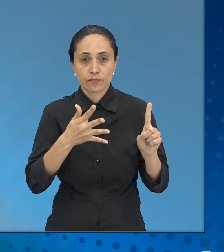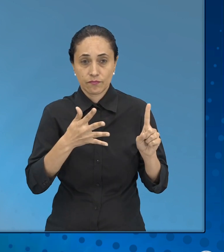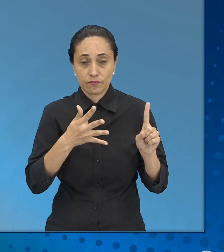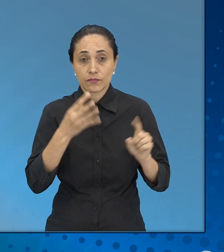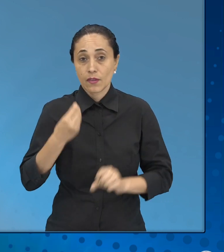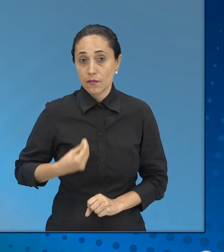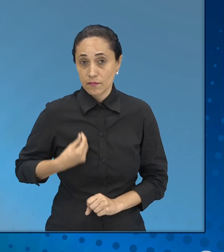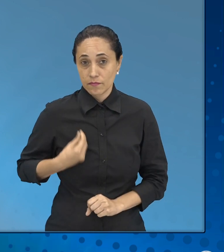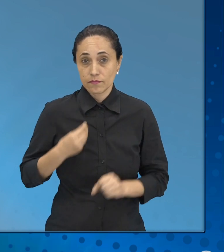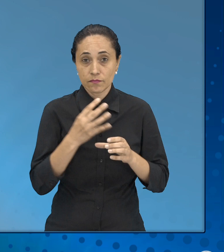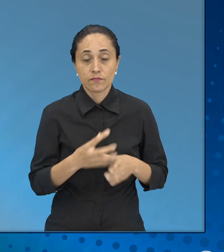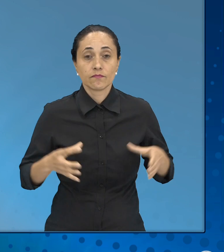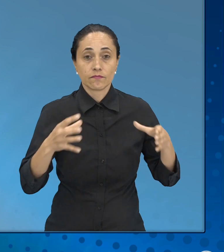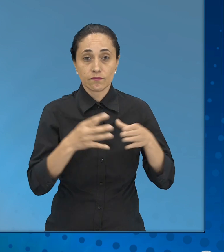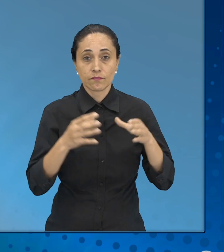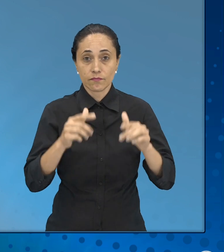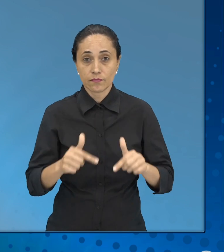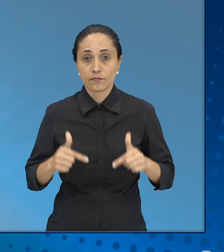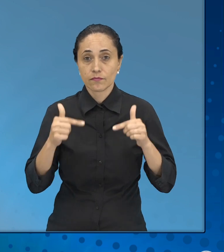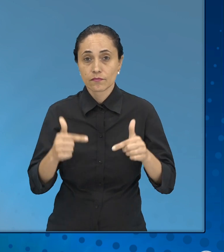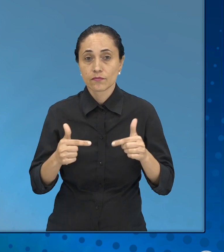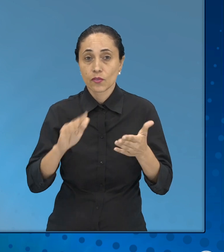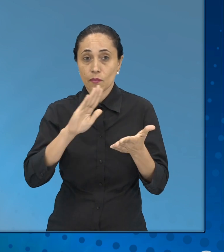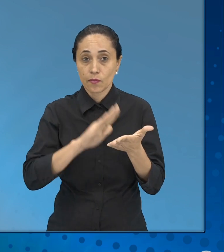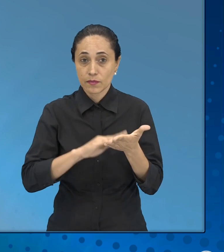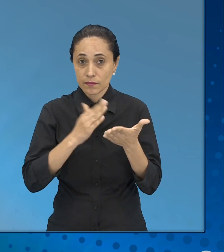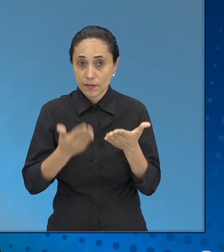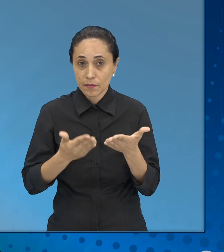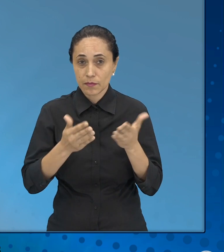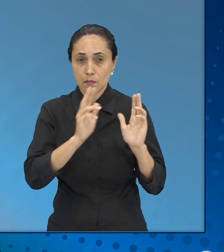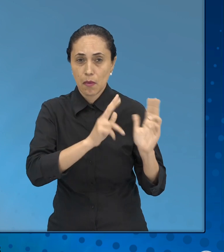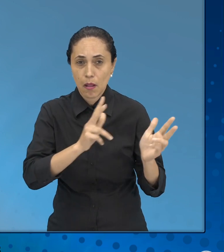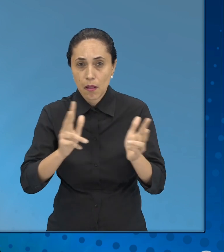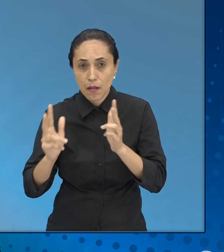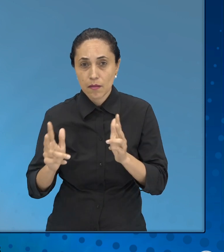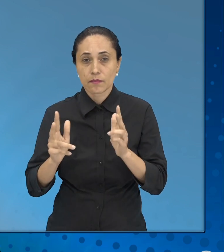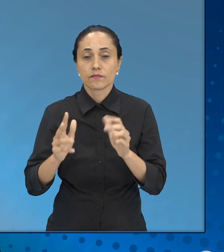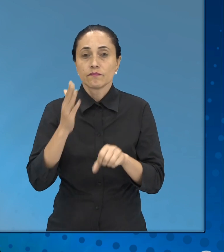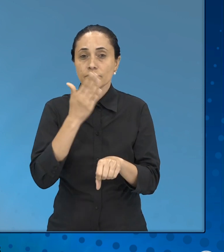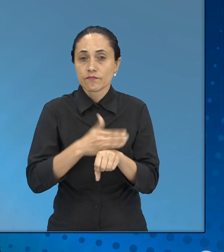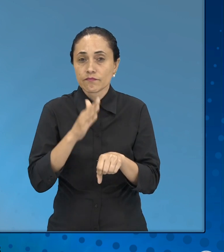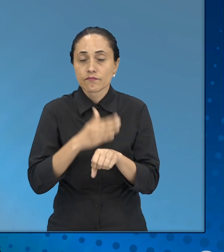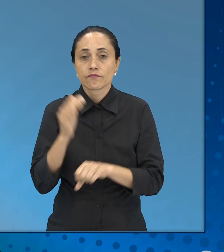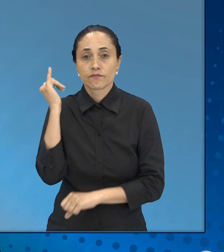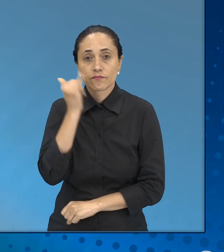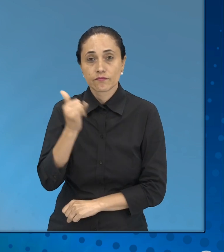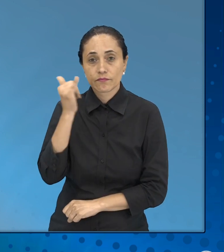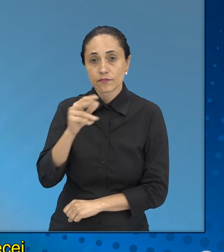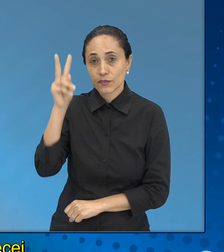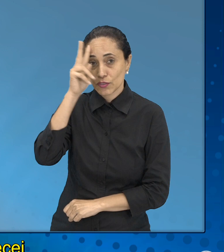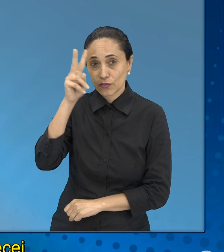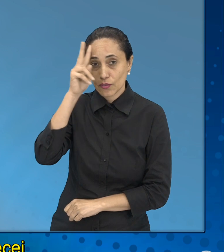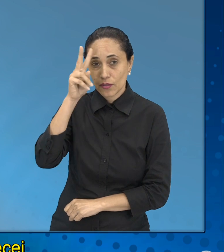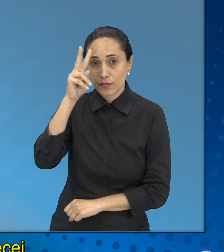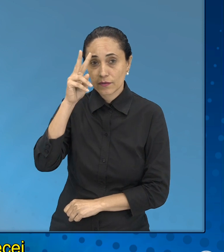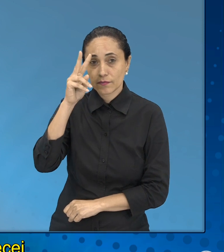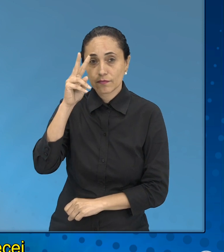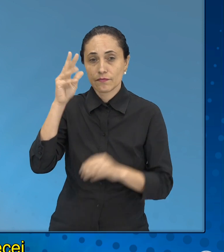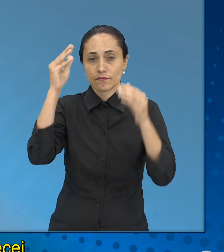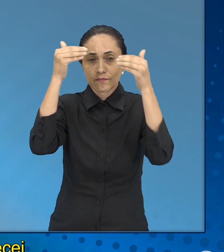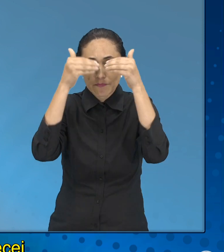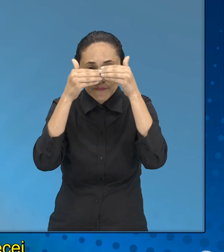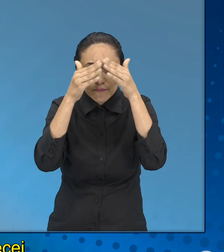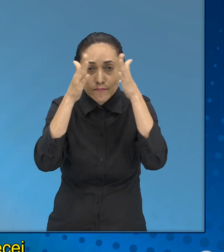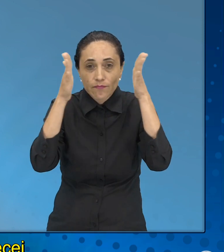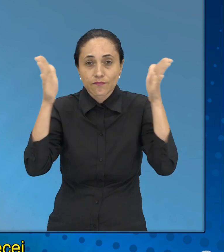nesta parceria, atuando como intérprete de Libras em atividades de contação de histórias. Foi quando